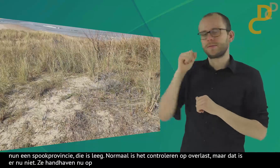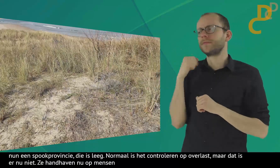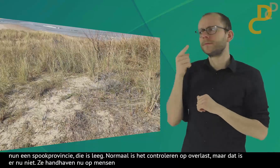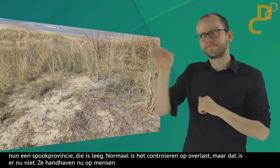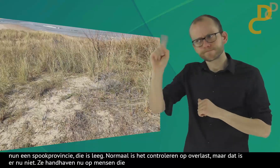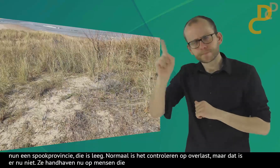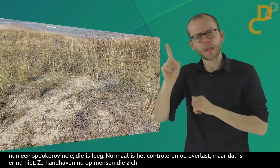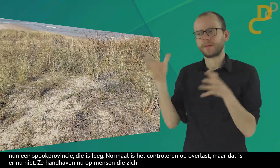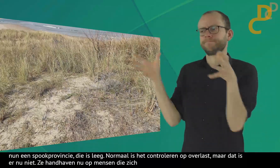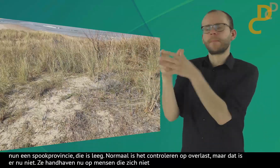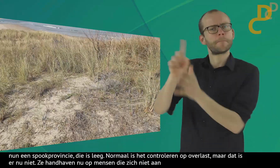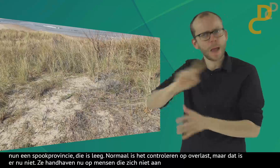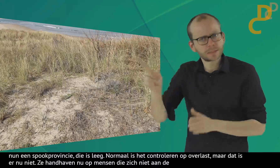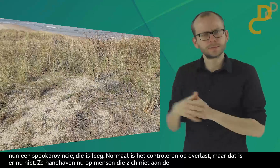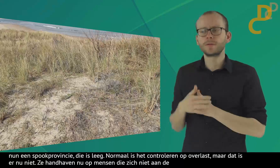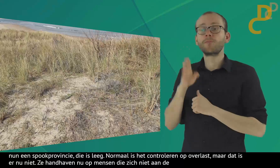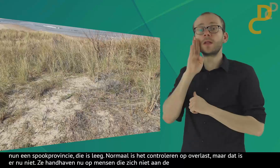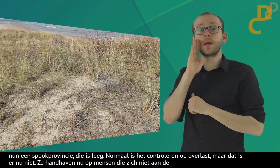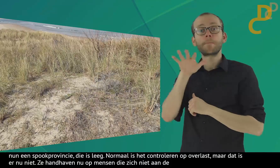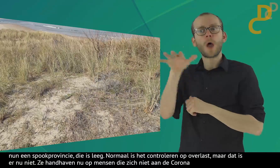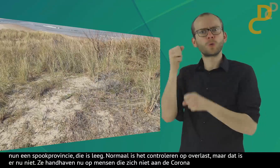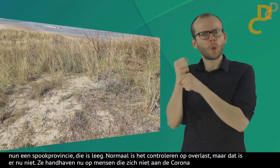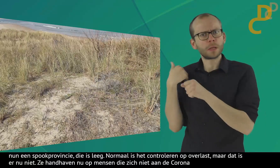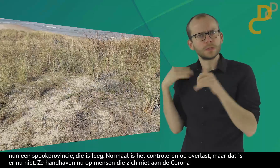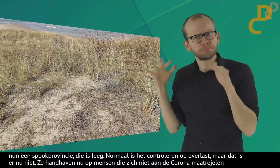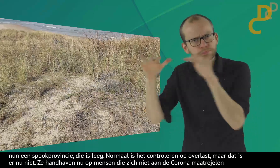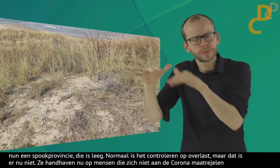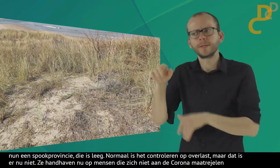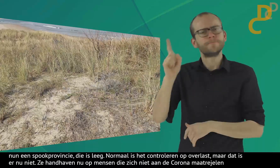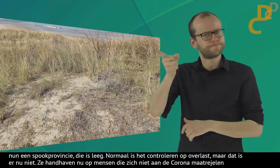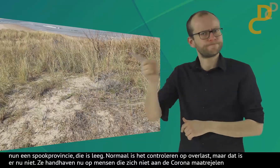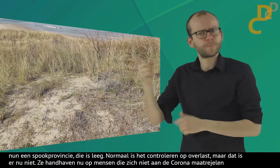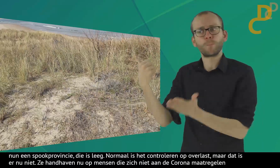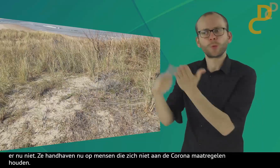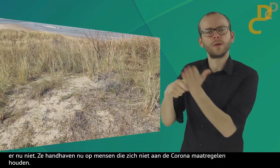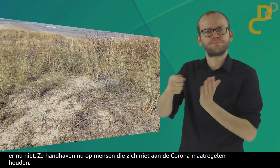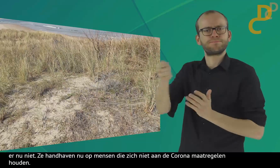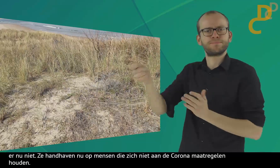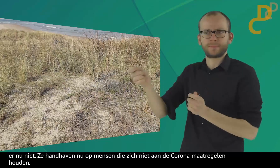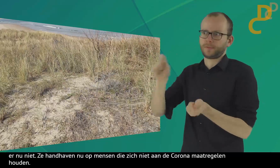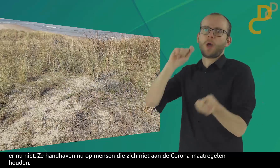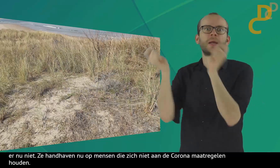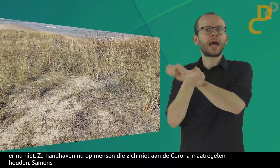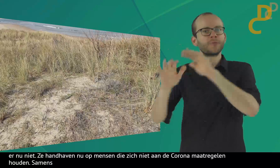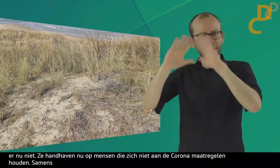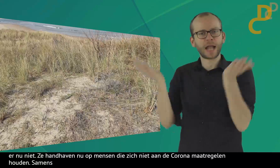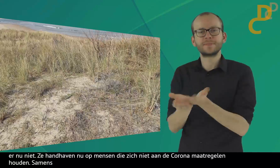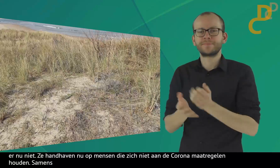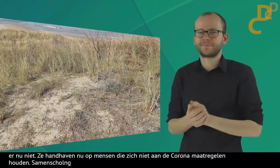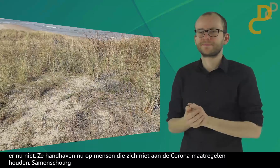houden. Om daartegen te zeggen dat mag niet, dat samenkomsten niet mogen of boetes kunnen ze uitdelen. Dus dat is